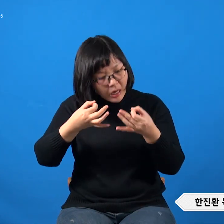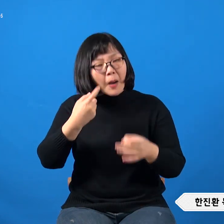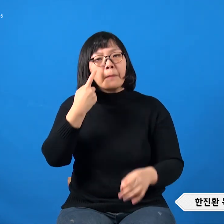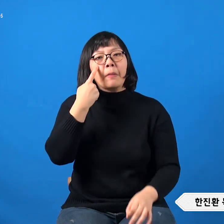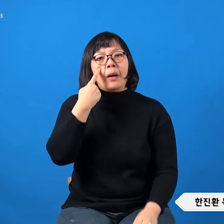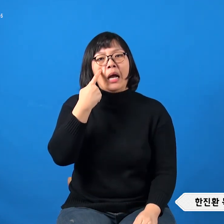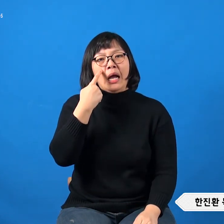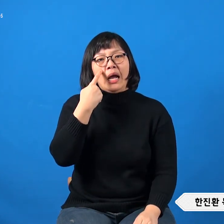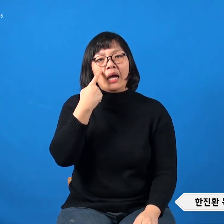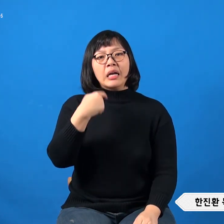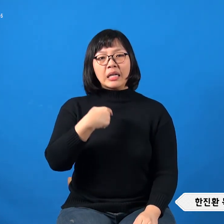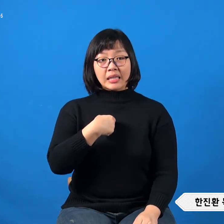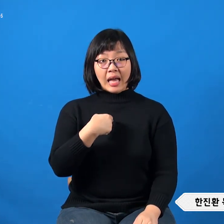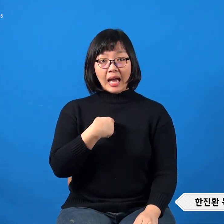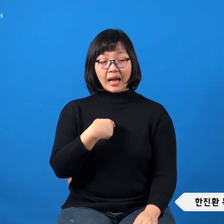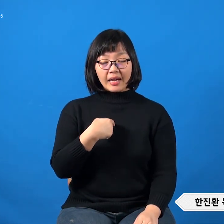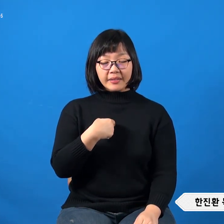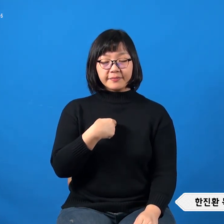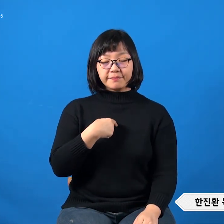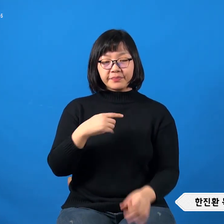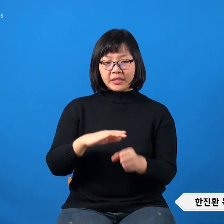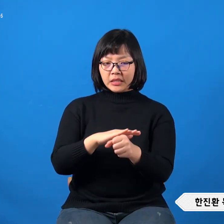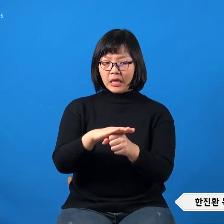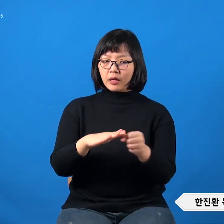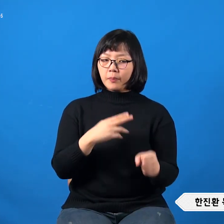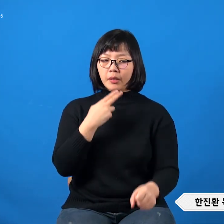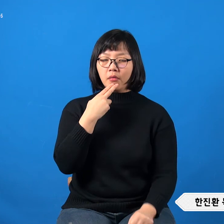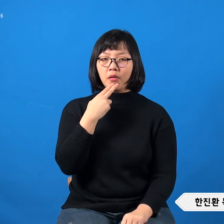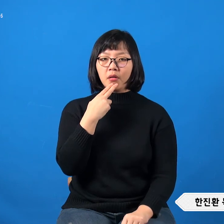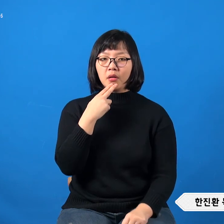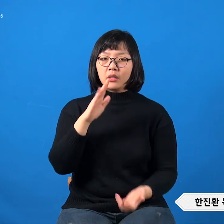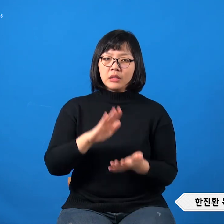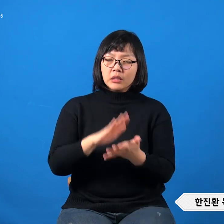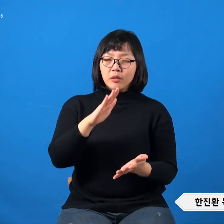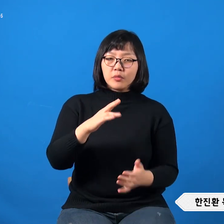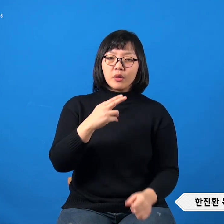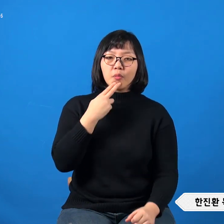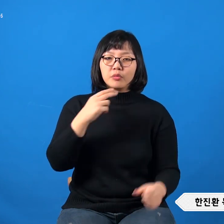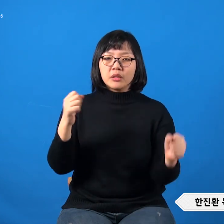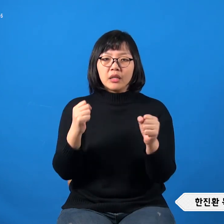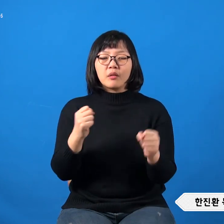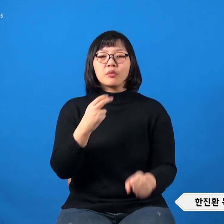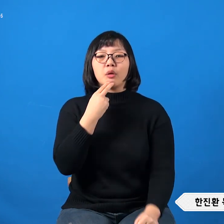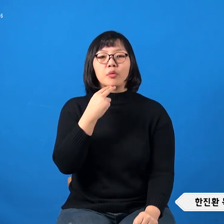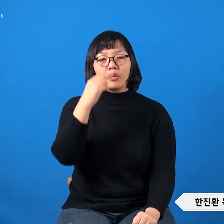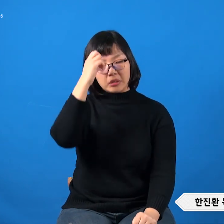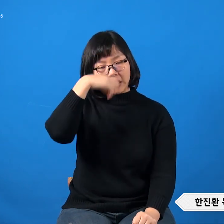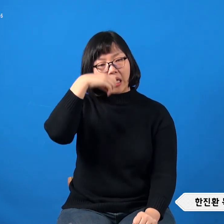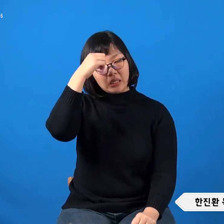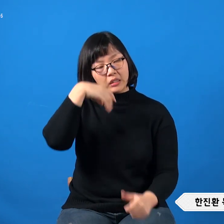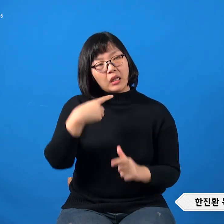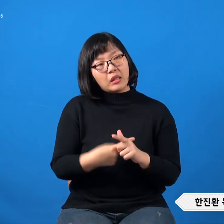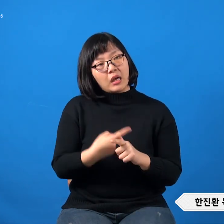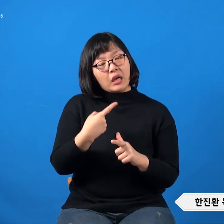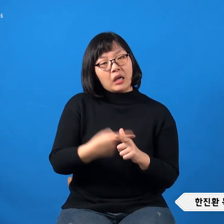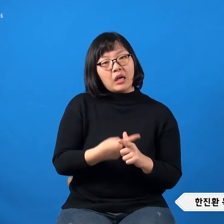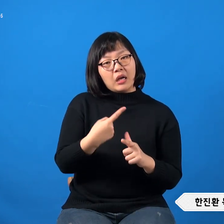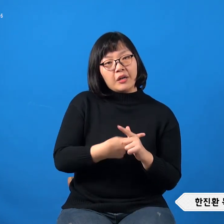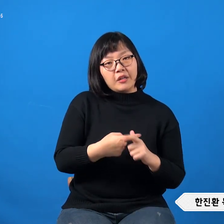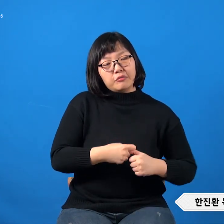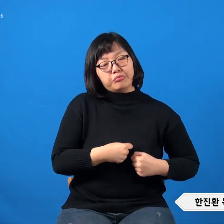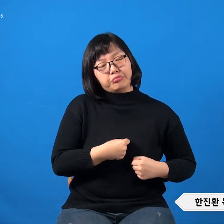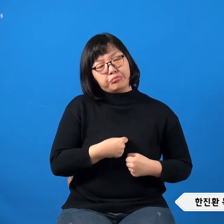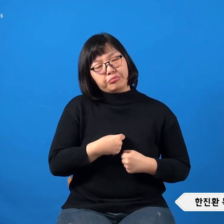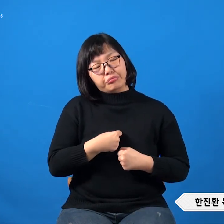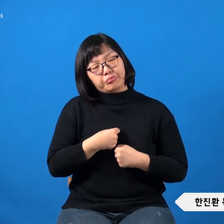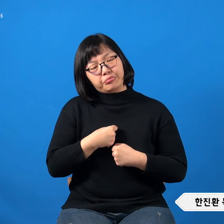내가 너무 미지근하고 너무 첫사랑도 다 잃어버리고 너무 나태해진